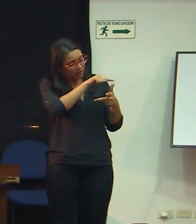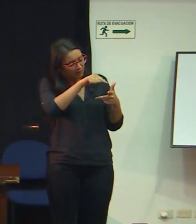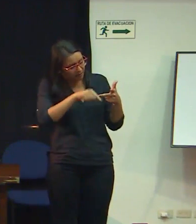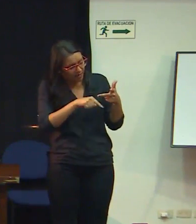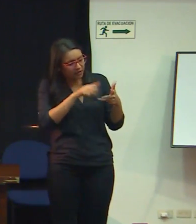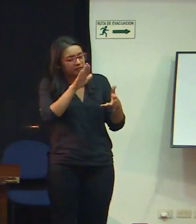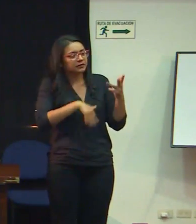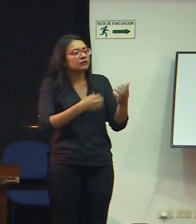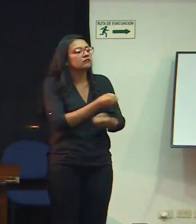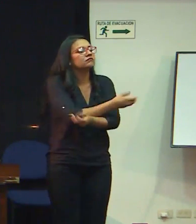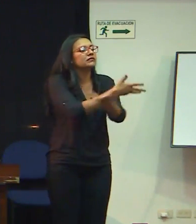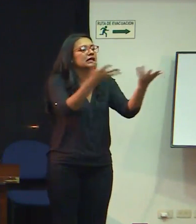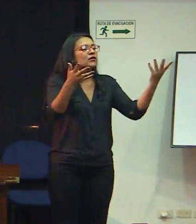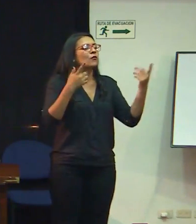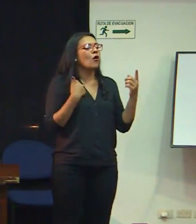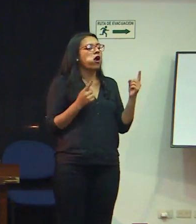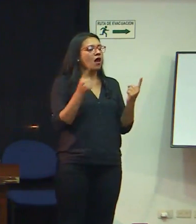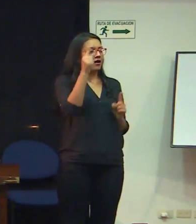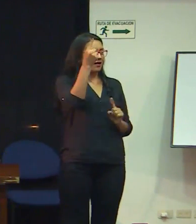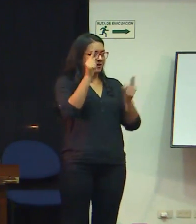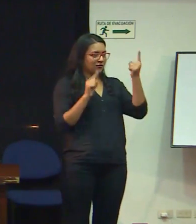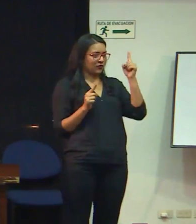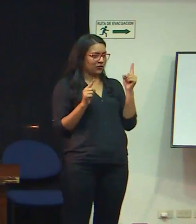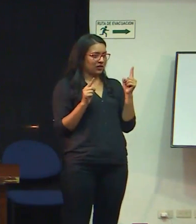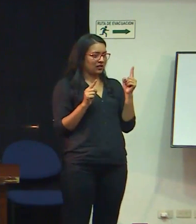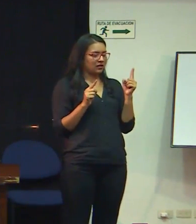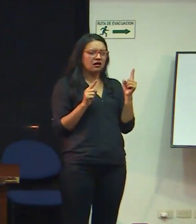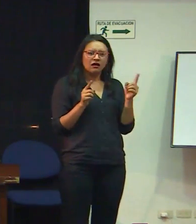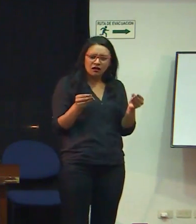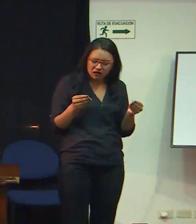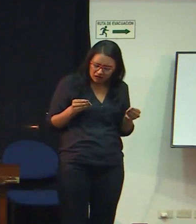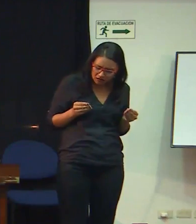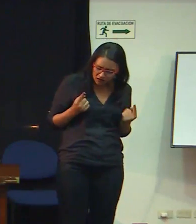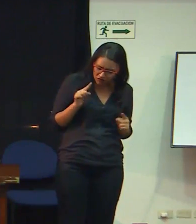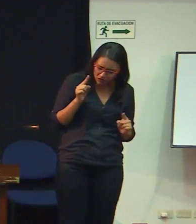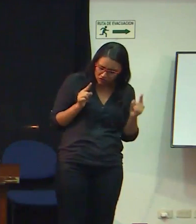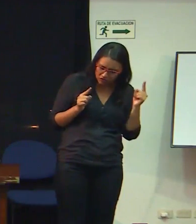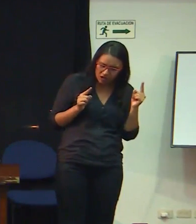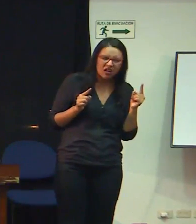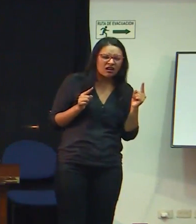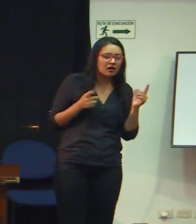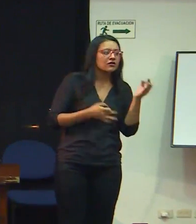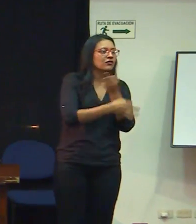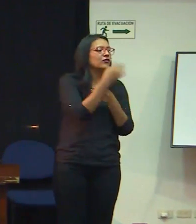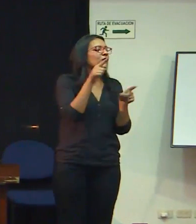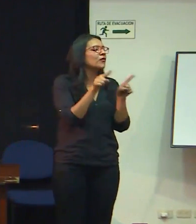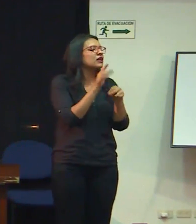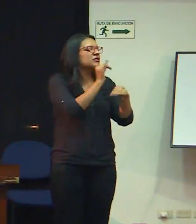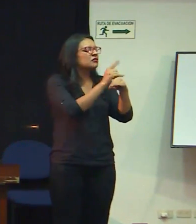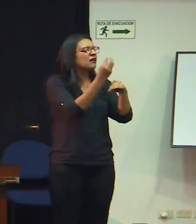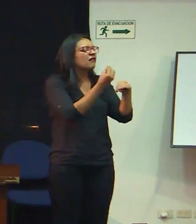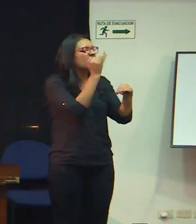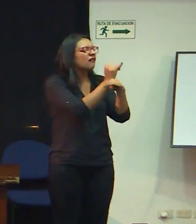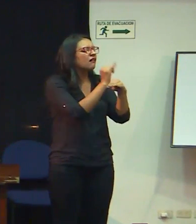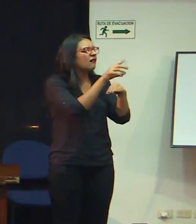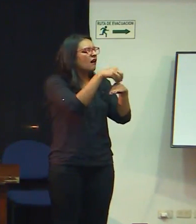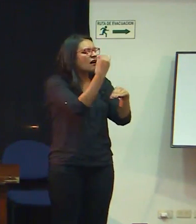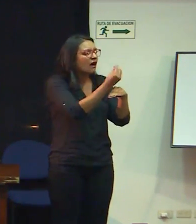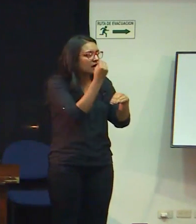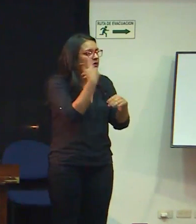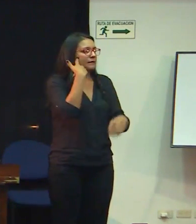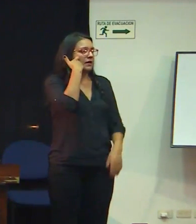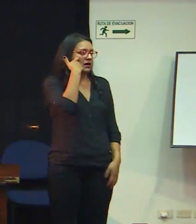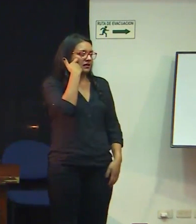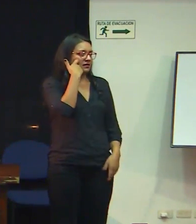un material que es una excusa para que ustedes conozcan un poco el quehacer de lo que hace la institución y de los